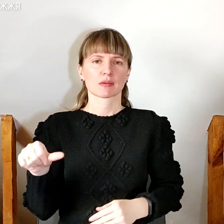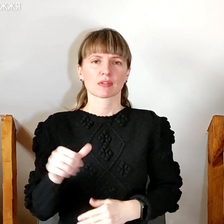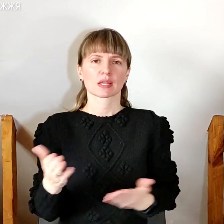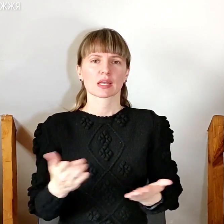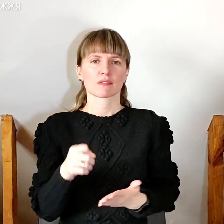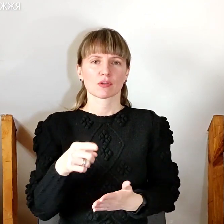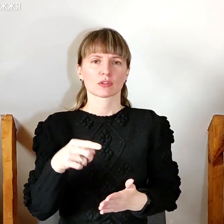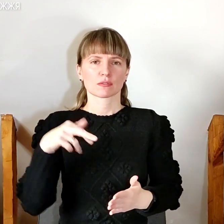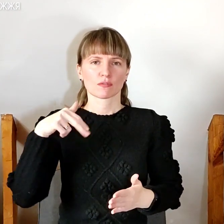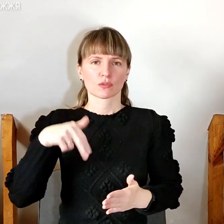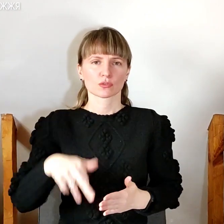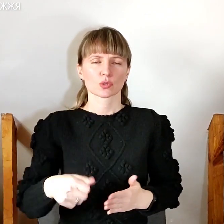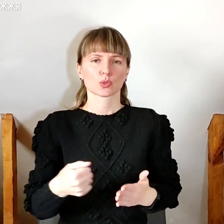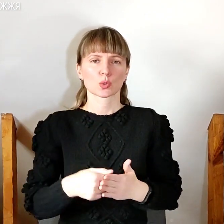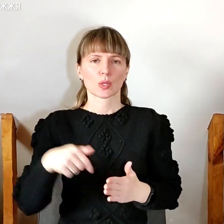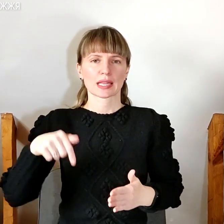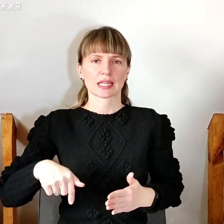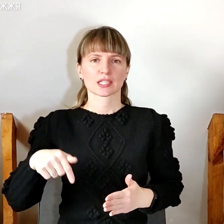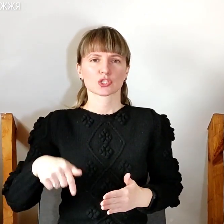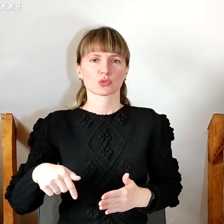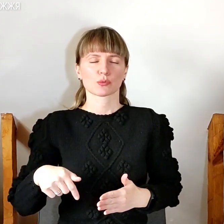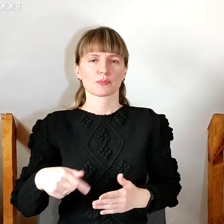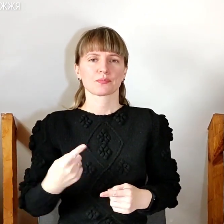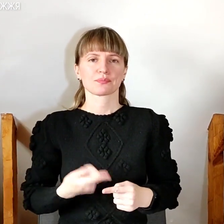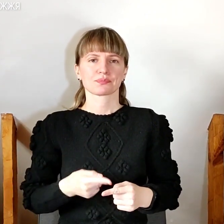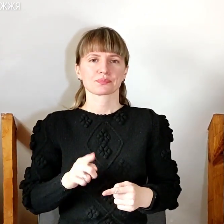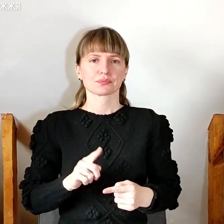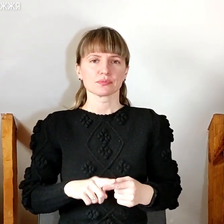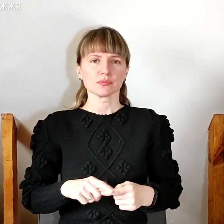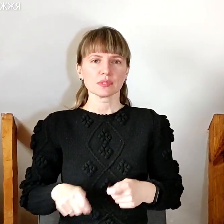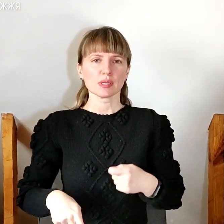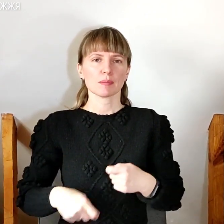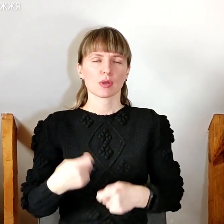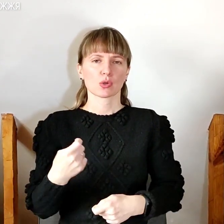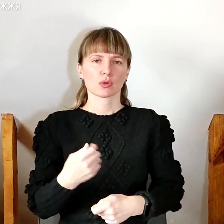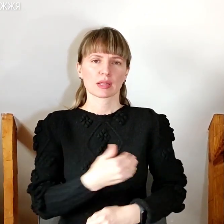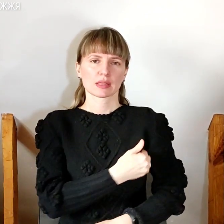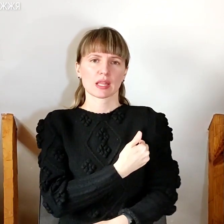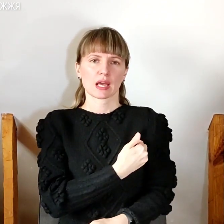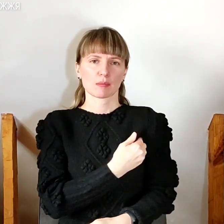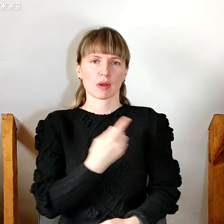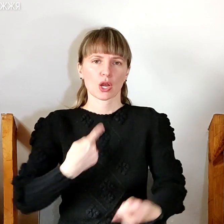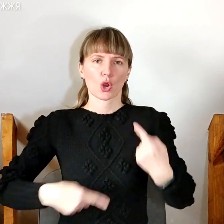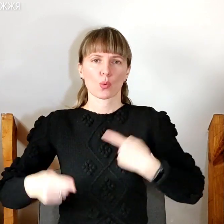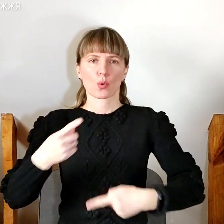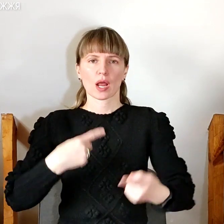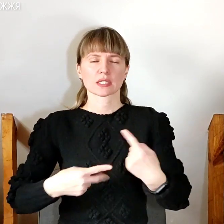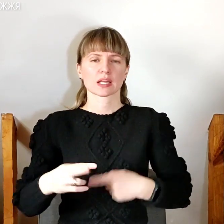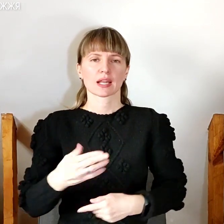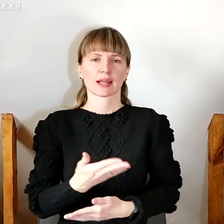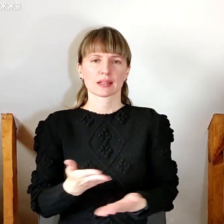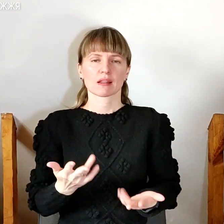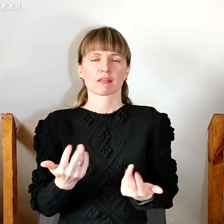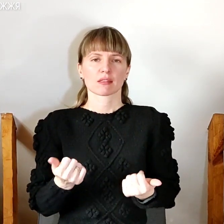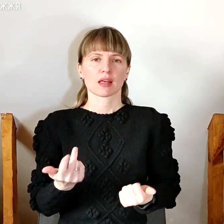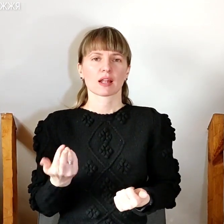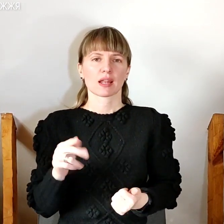вони спускаються донизу, це порушення терморегуляції для них, для них там є